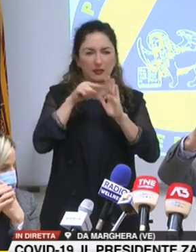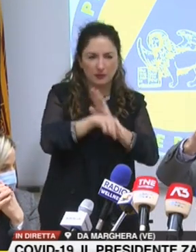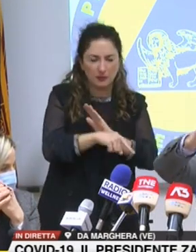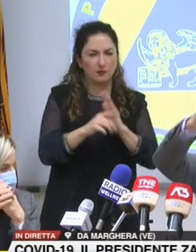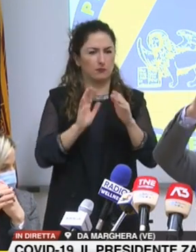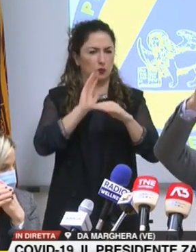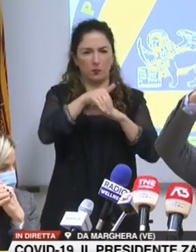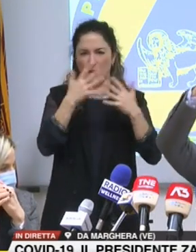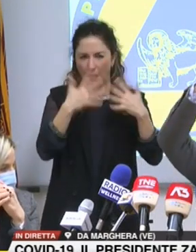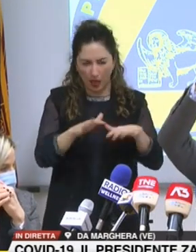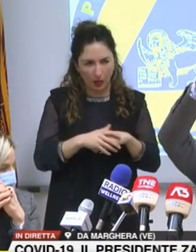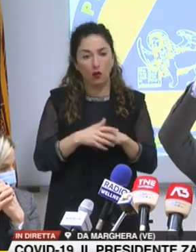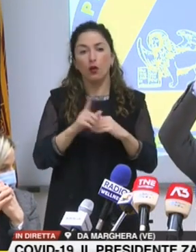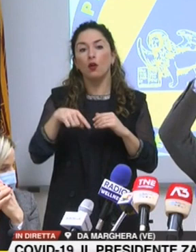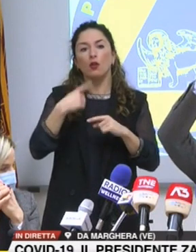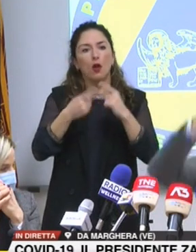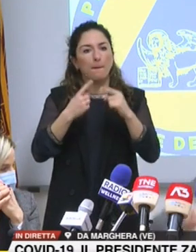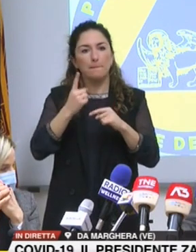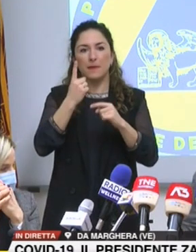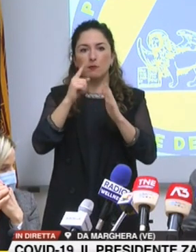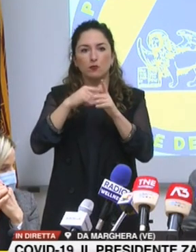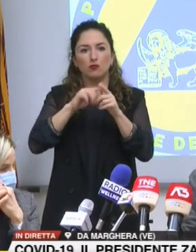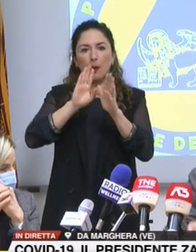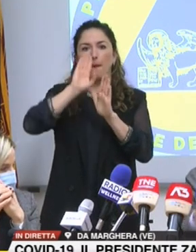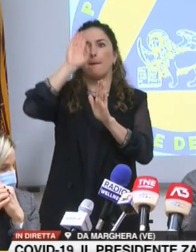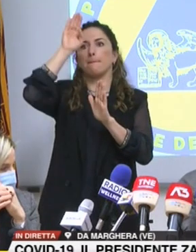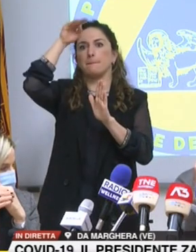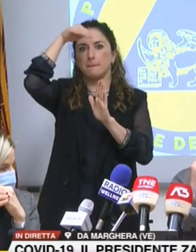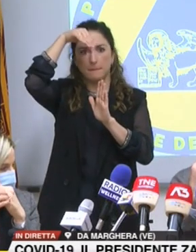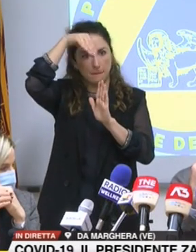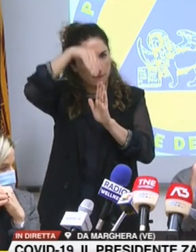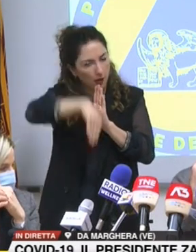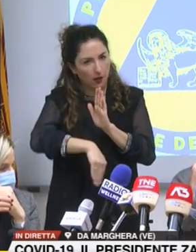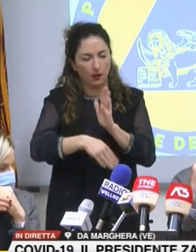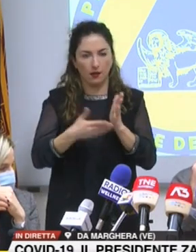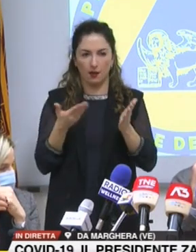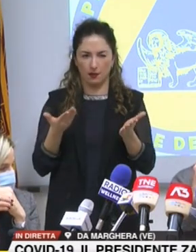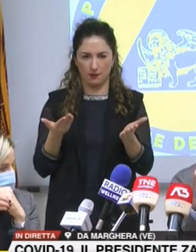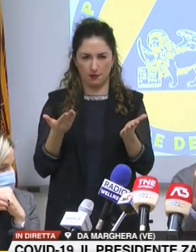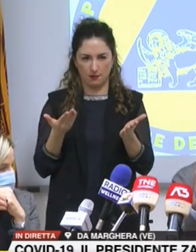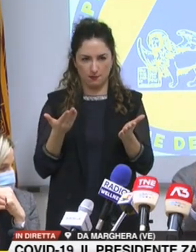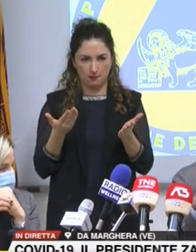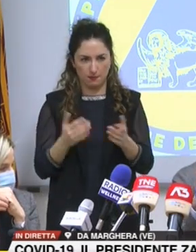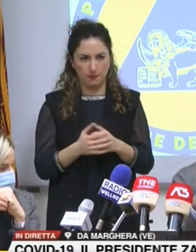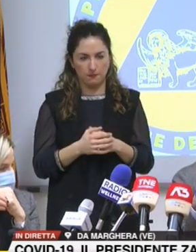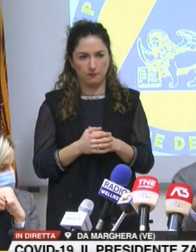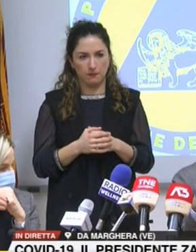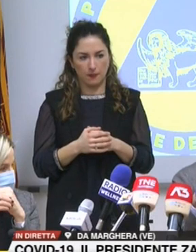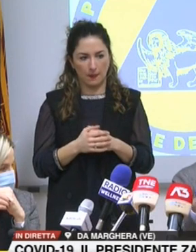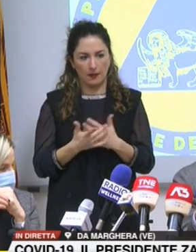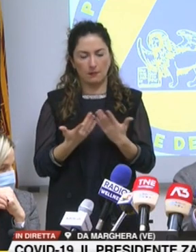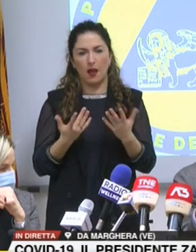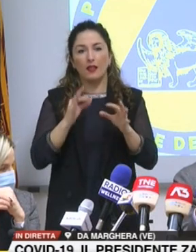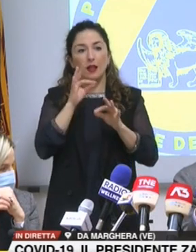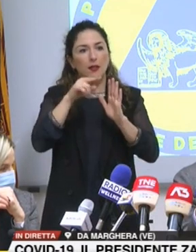3.400 ricoverati. Dal 1° gennaio la curva inizia a crollare, ma è inverosimile che l'impatto sulle terapie intensive